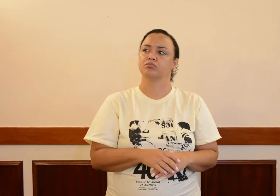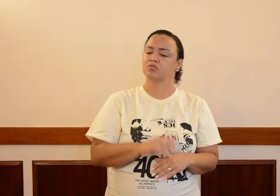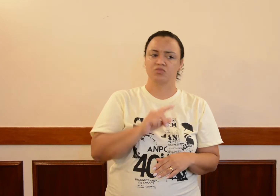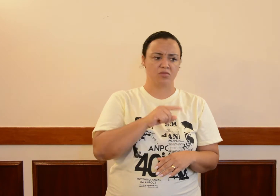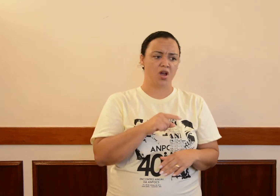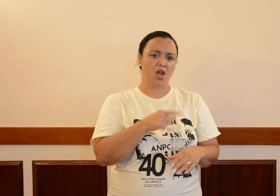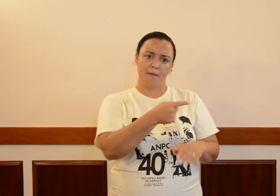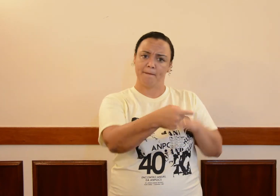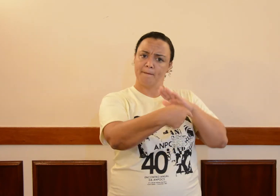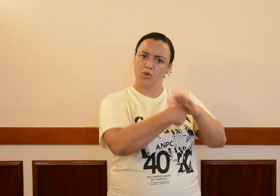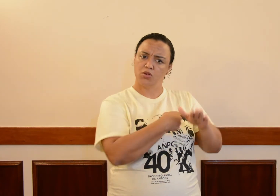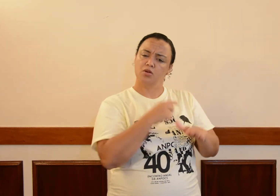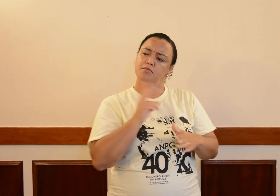não cumprimentava ele.